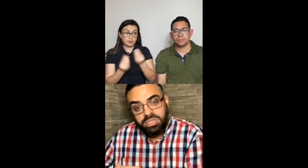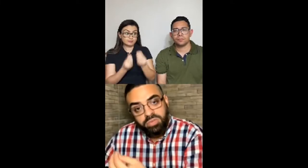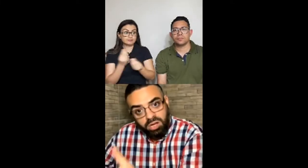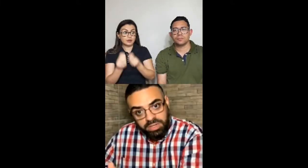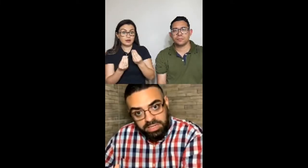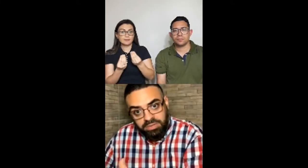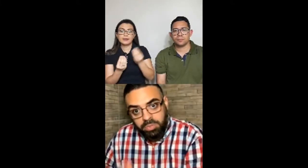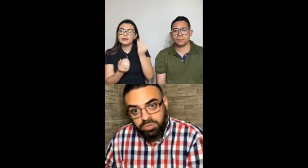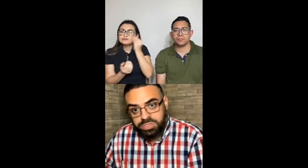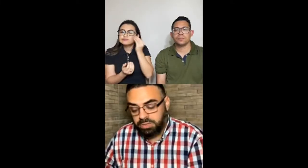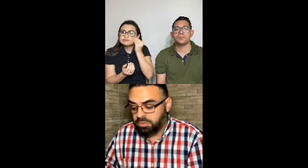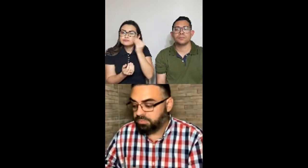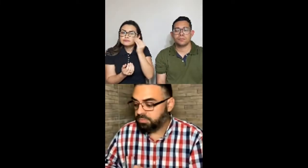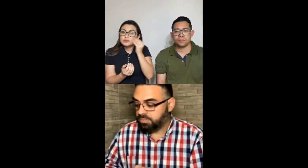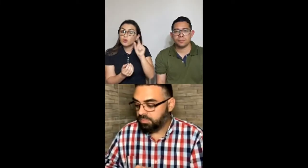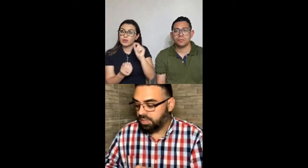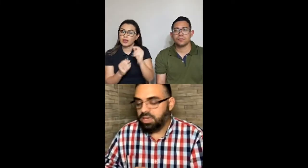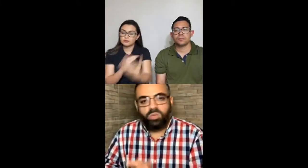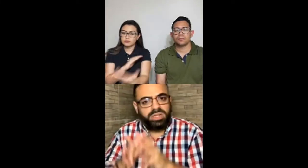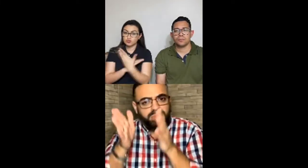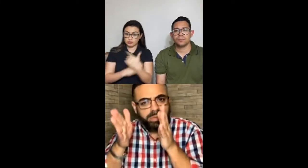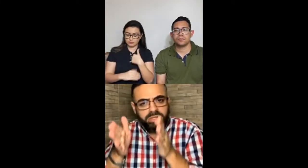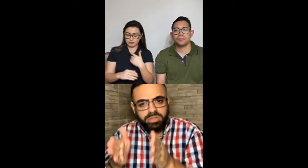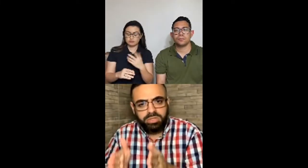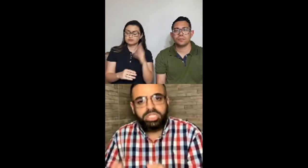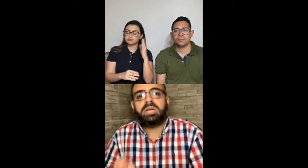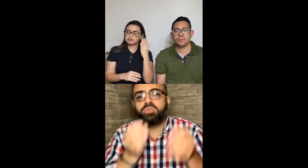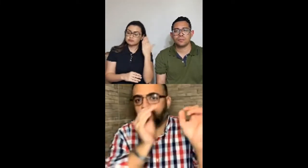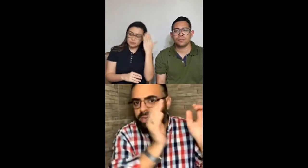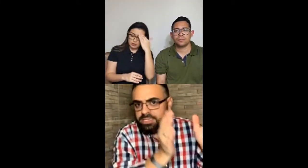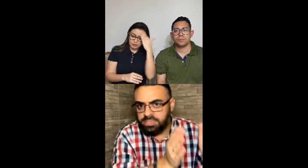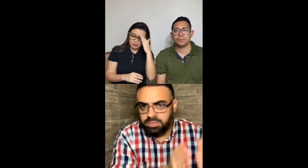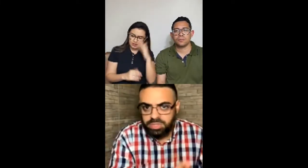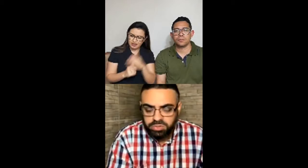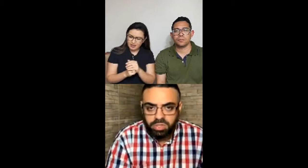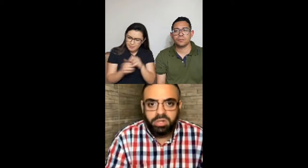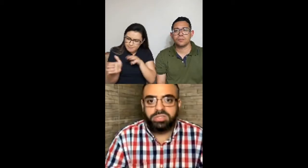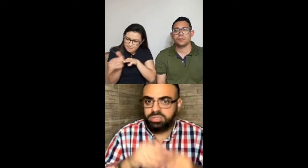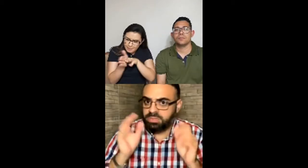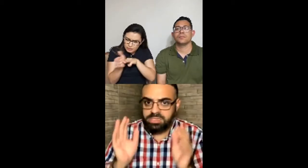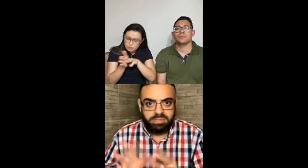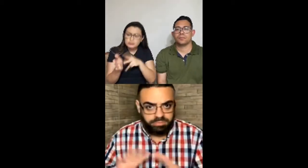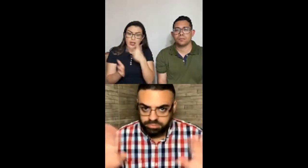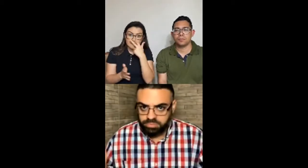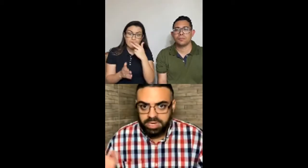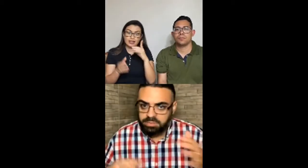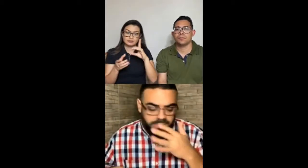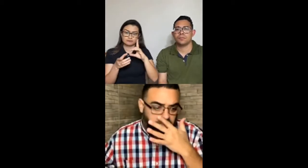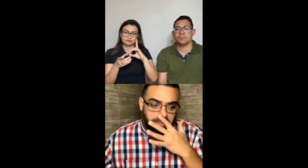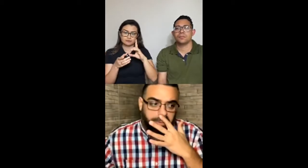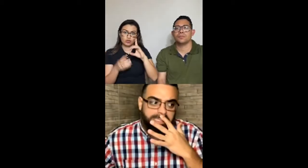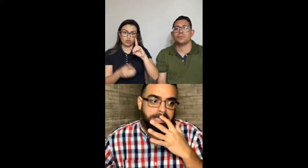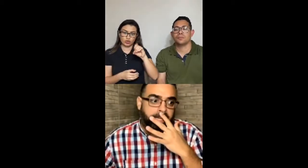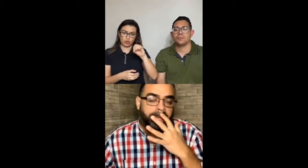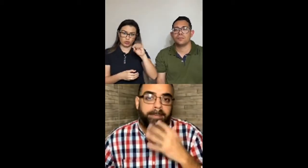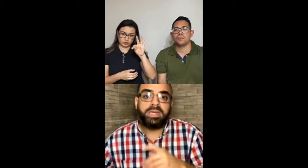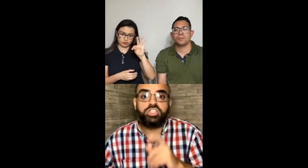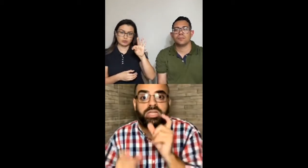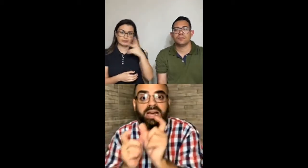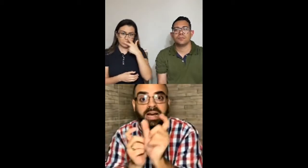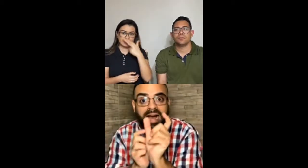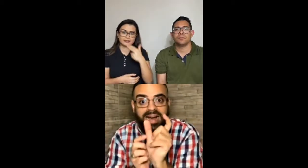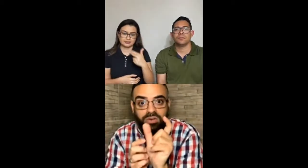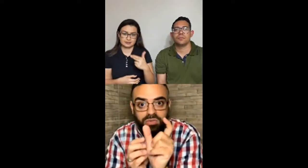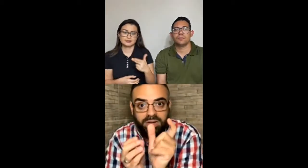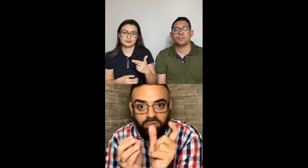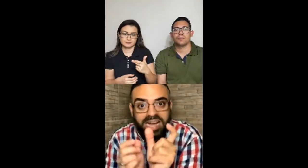cristão, que era para familiarizá-los com a tradução nova que estava produzindo. Quando eu vi a metodologia, era muito